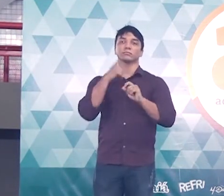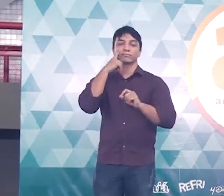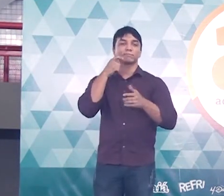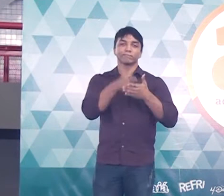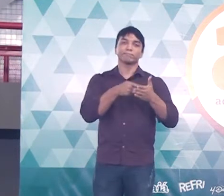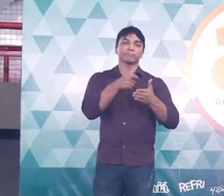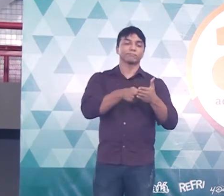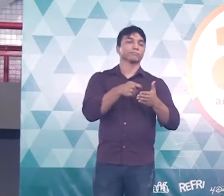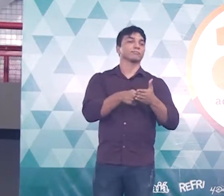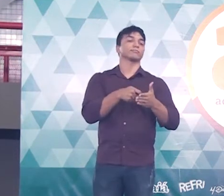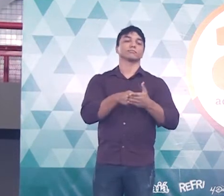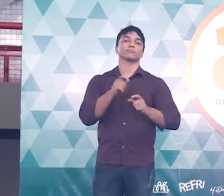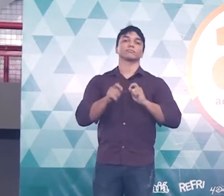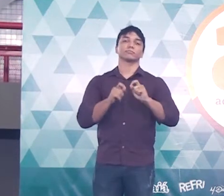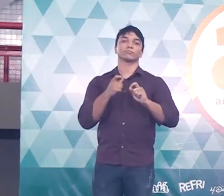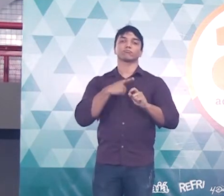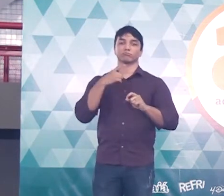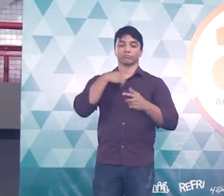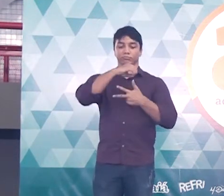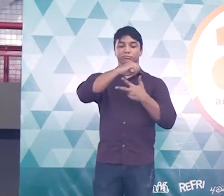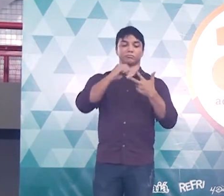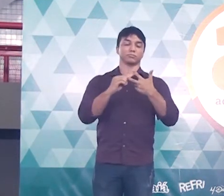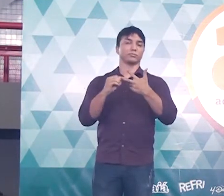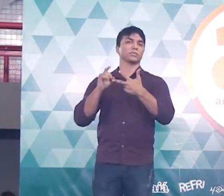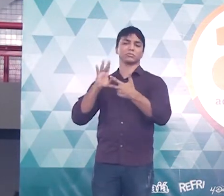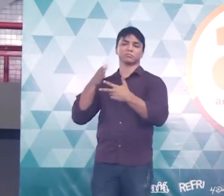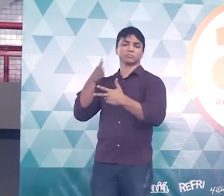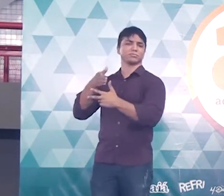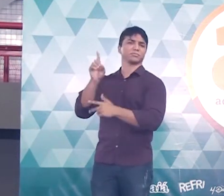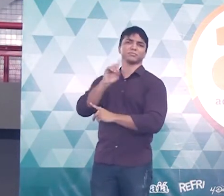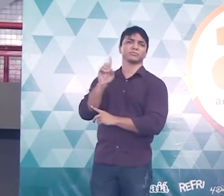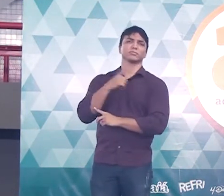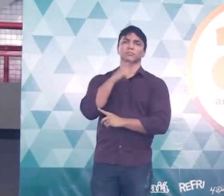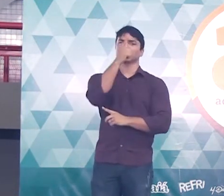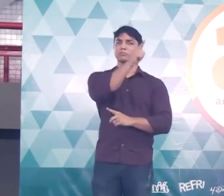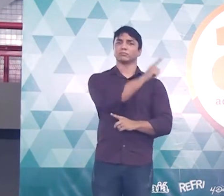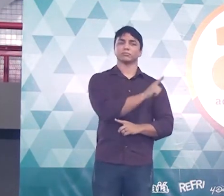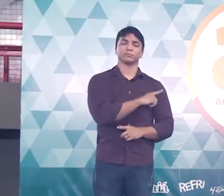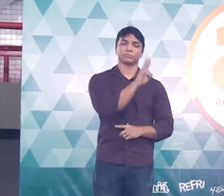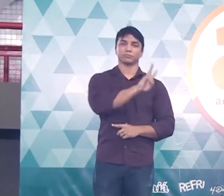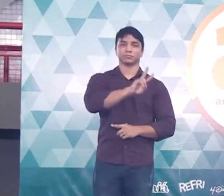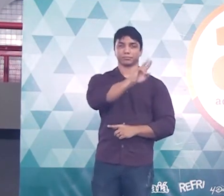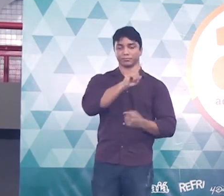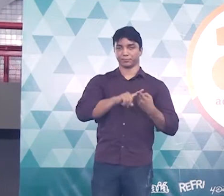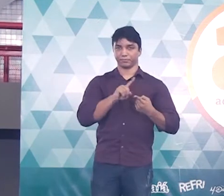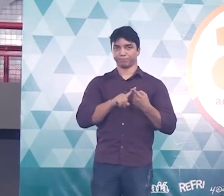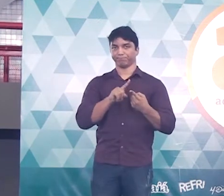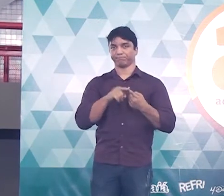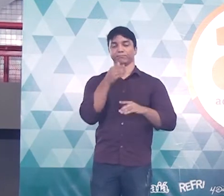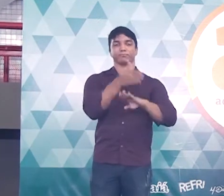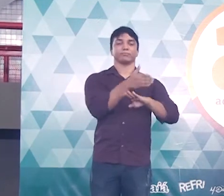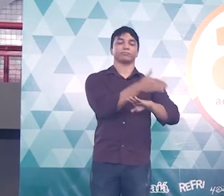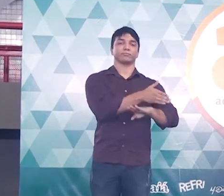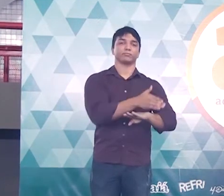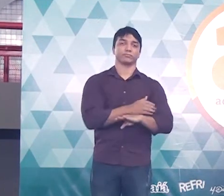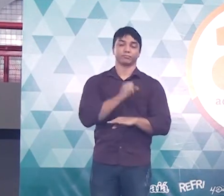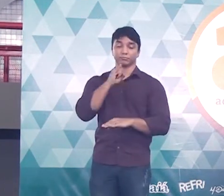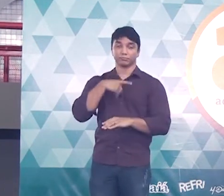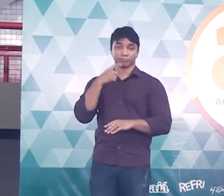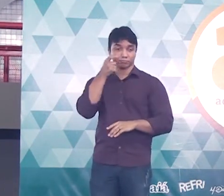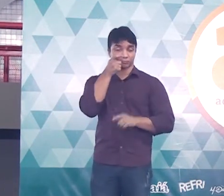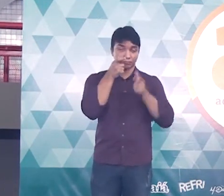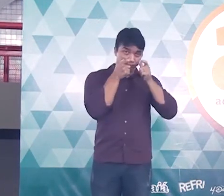empreitada que é o Enem, mas não só o Enem, mas como todos os vestibulares que nós